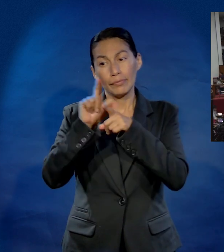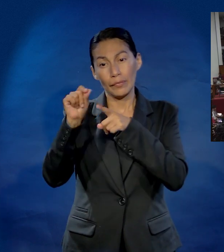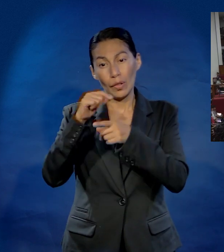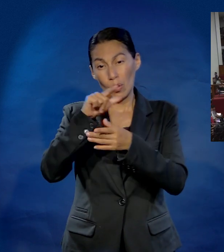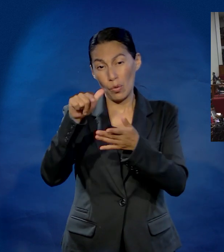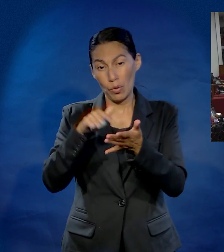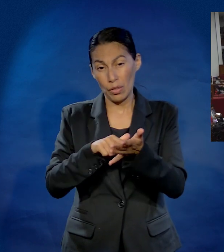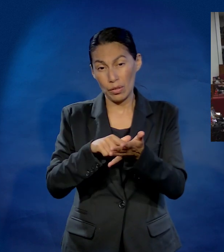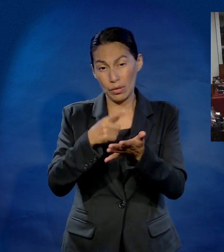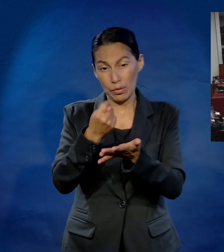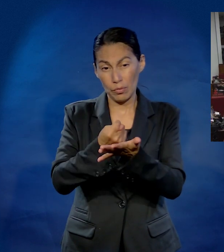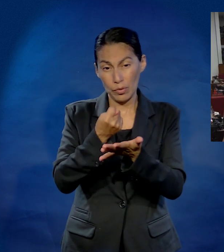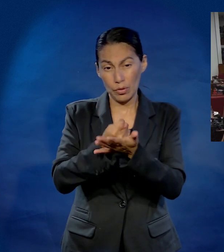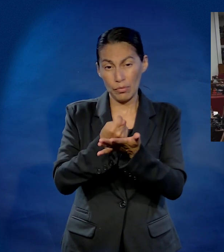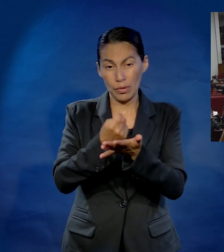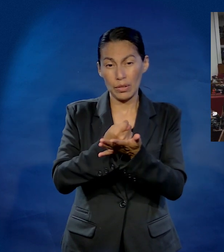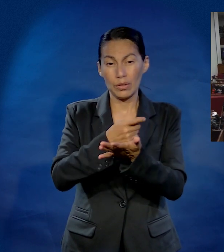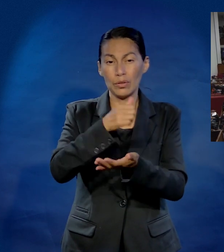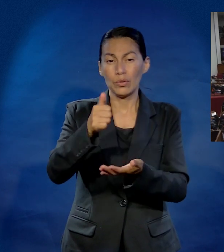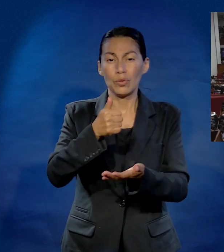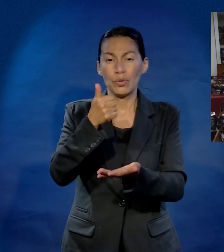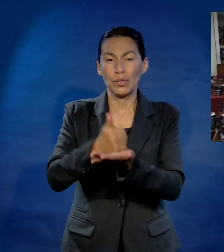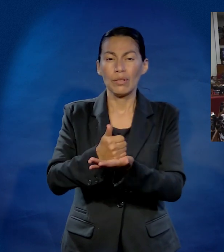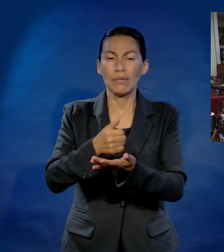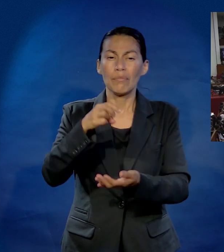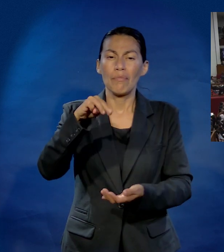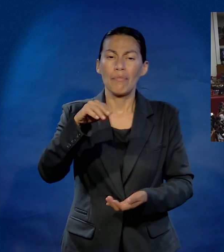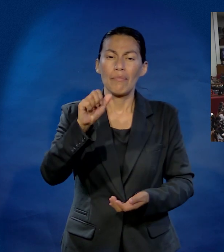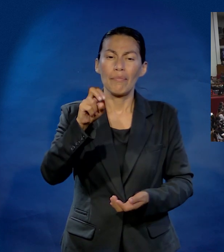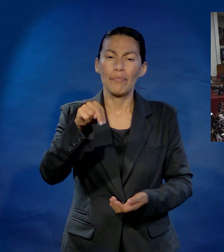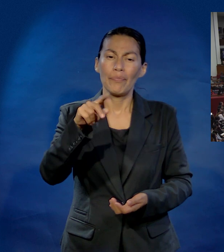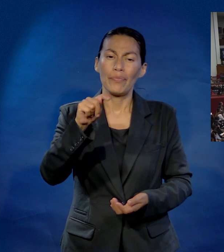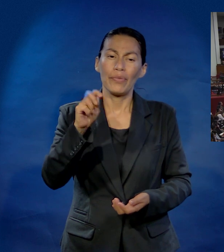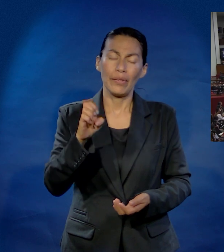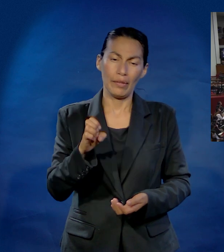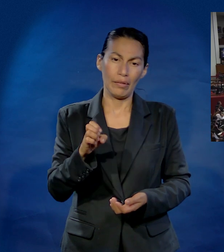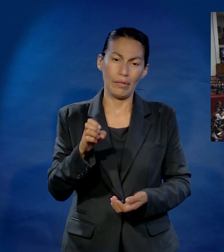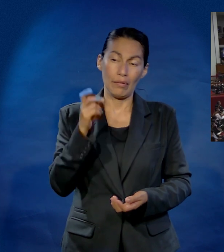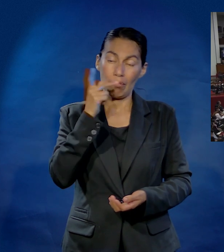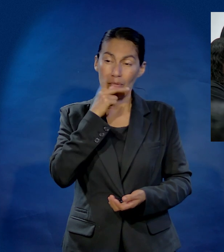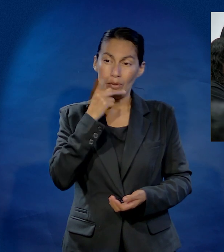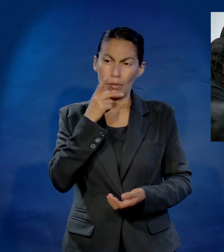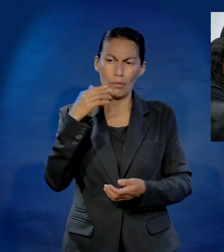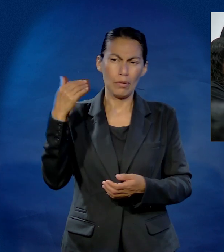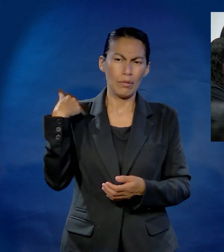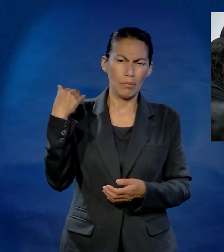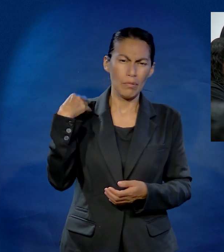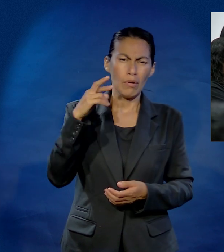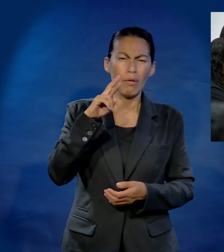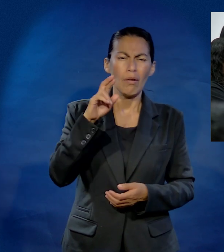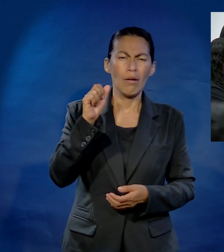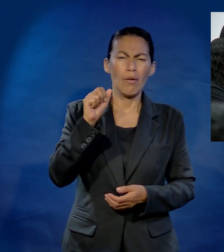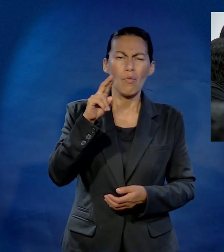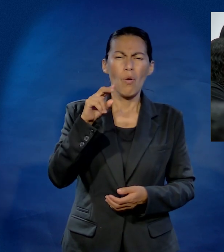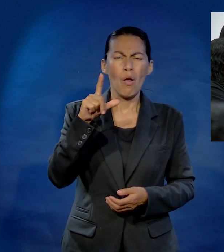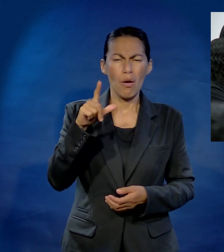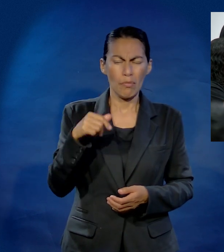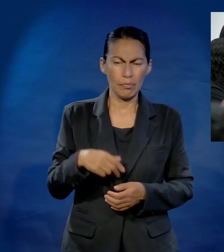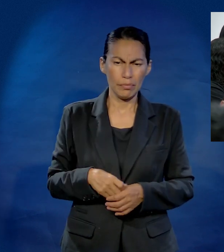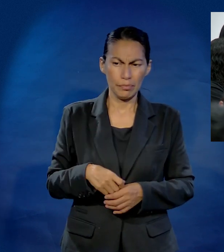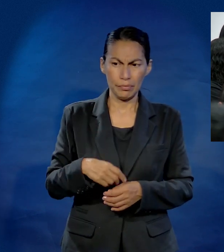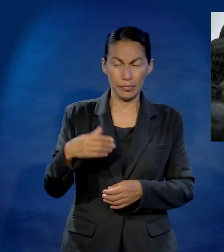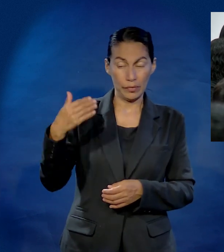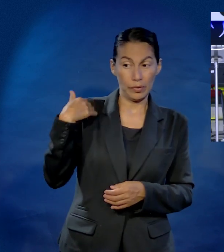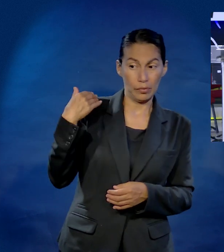Hace años atrás estaba estudiando aquí mi último verano de la maestría. Atendía al distrito de Ciudad